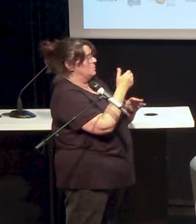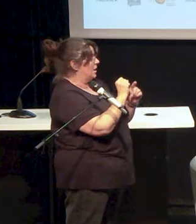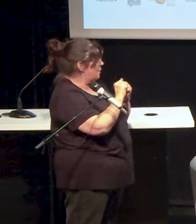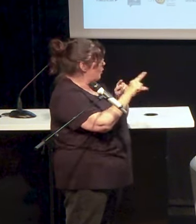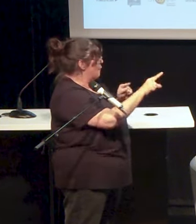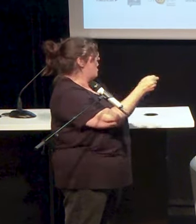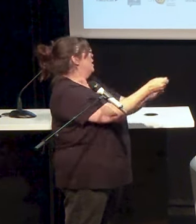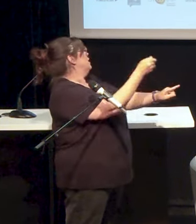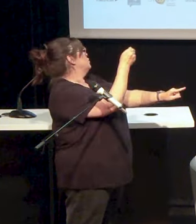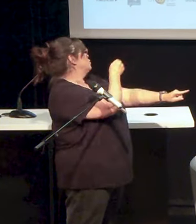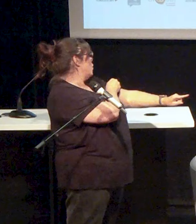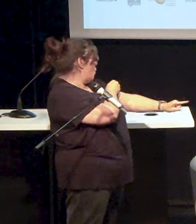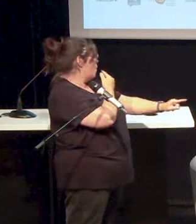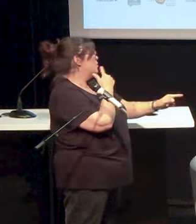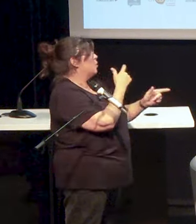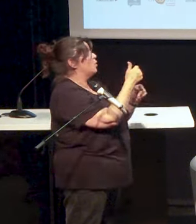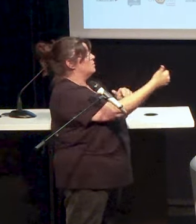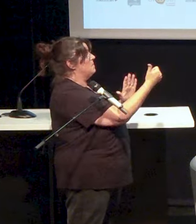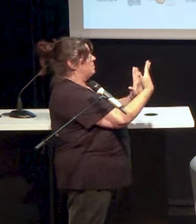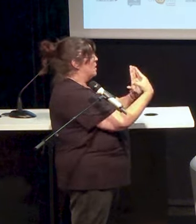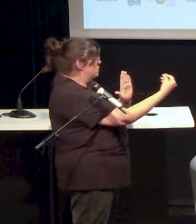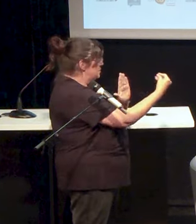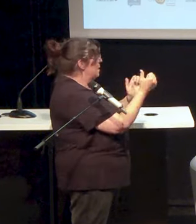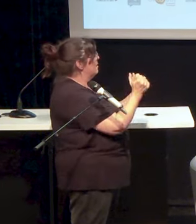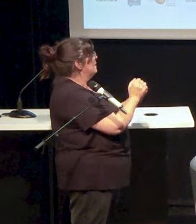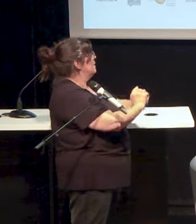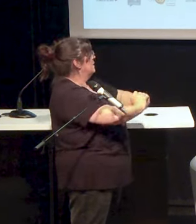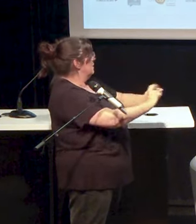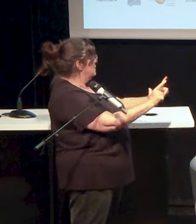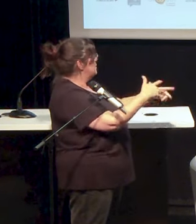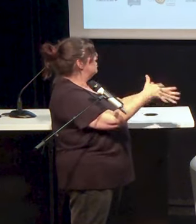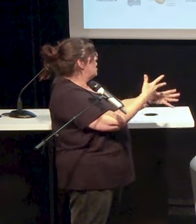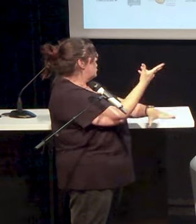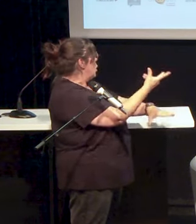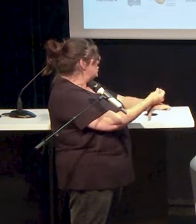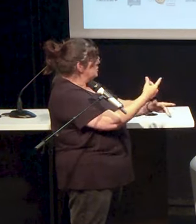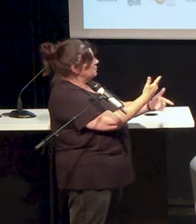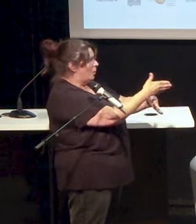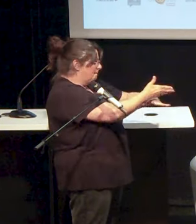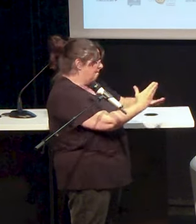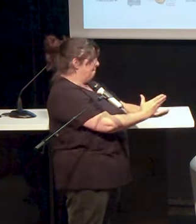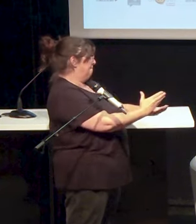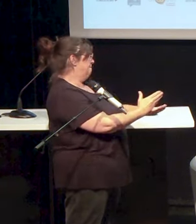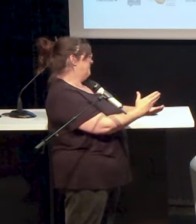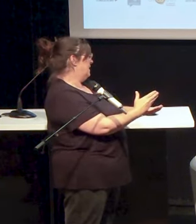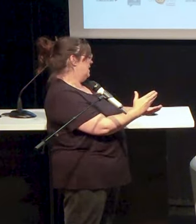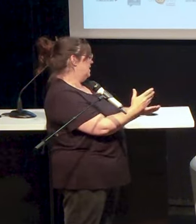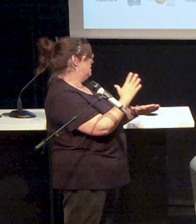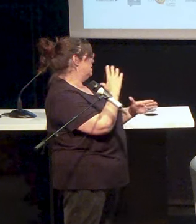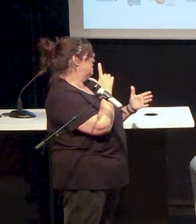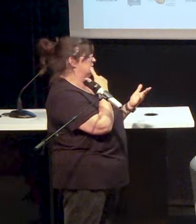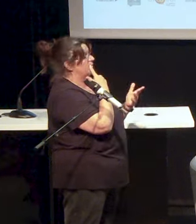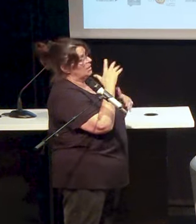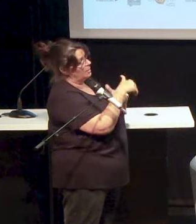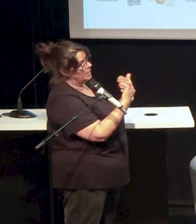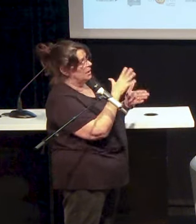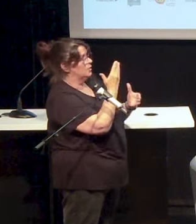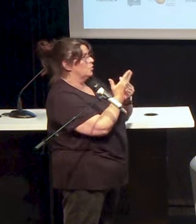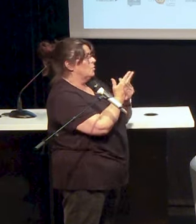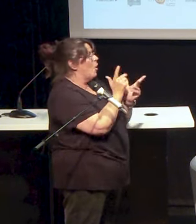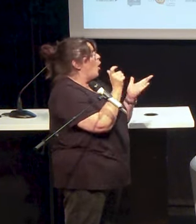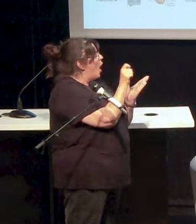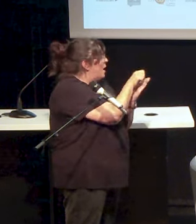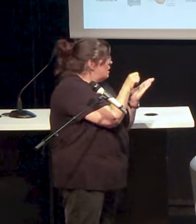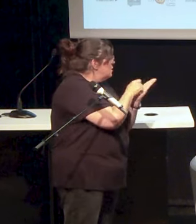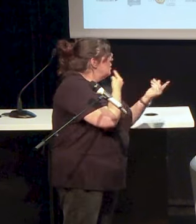qu'il puisse suivre avec son lecteur d'écran les documents que l'on va annoter, discuter, etc.